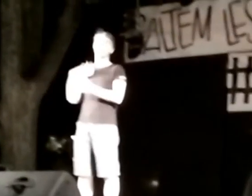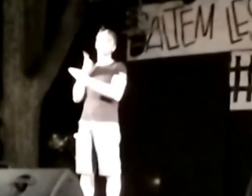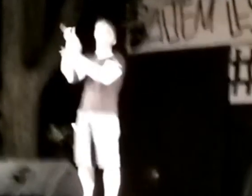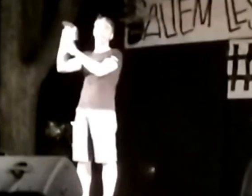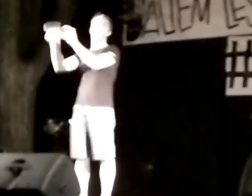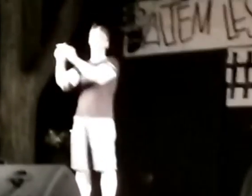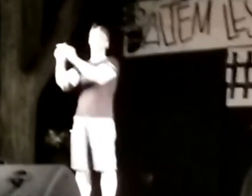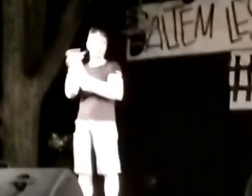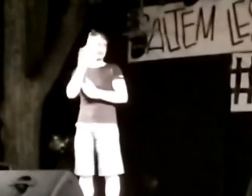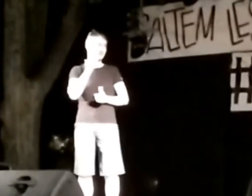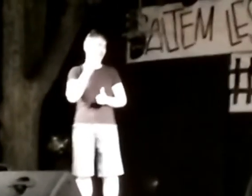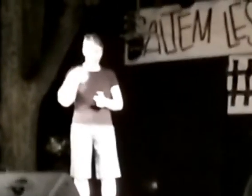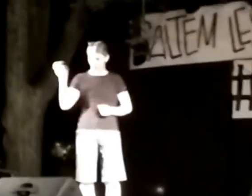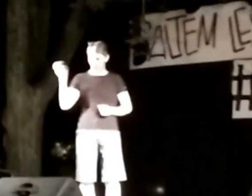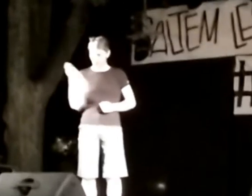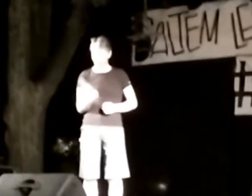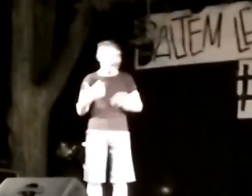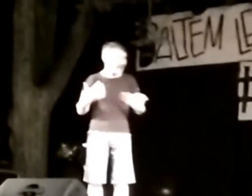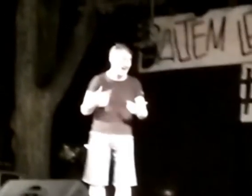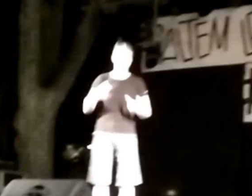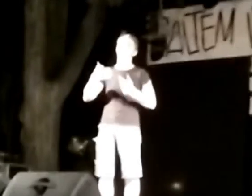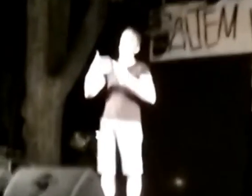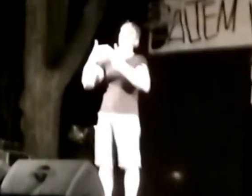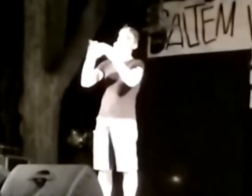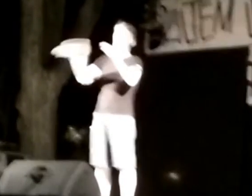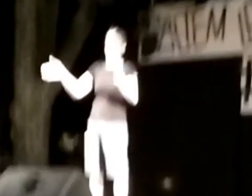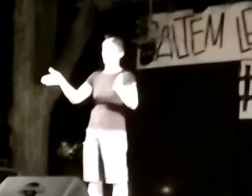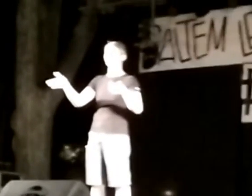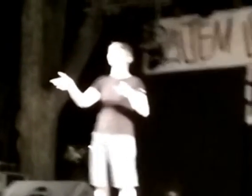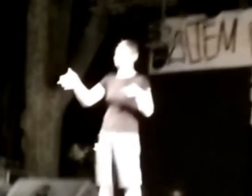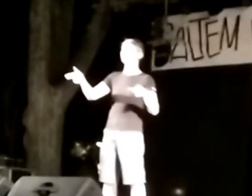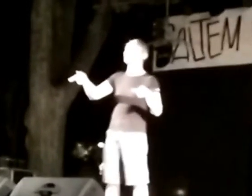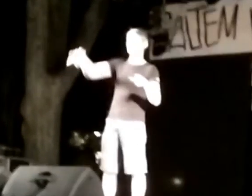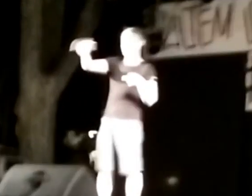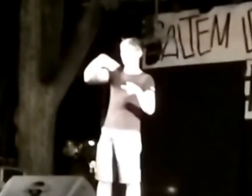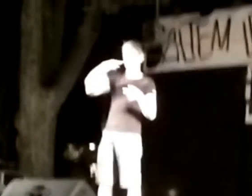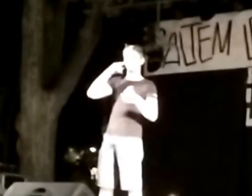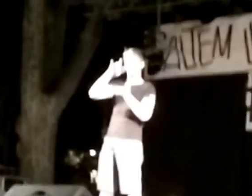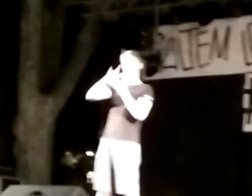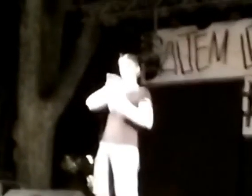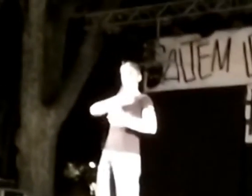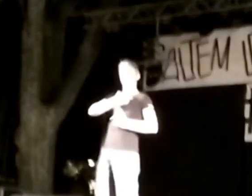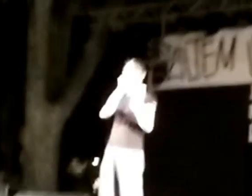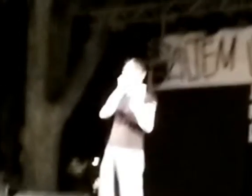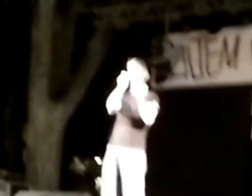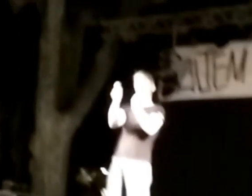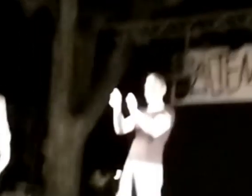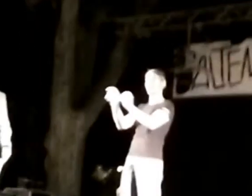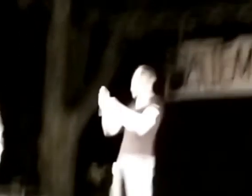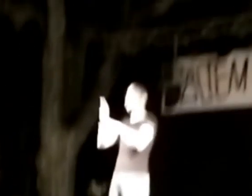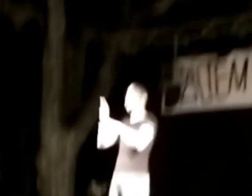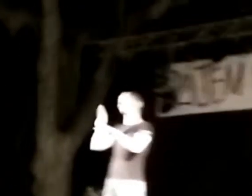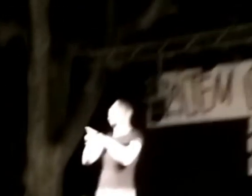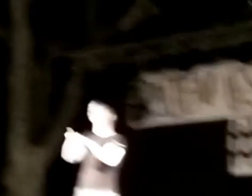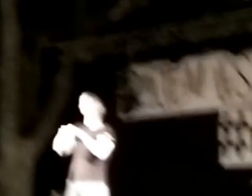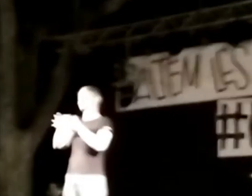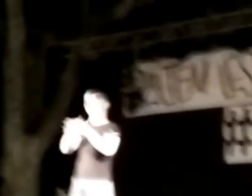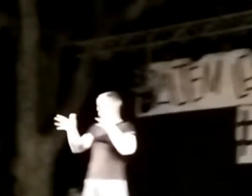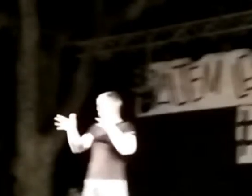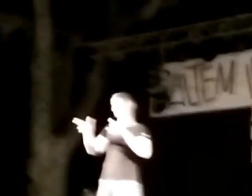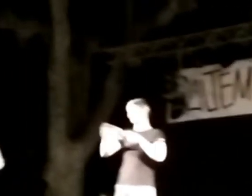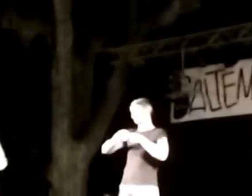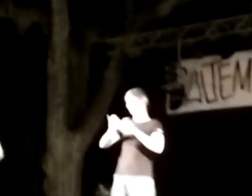reunió i jo acabo de venir d'inaugurar. Bueno, m'han tragat els premis, saps, de la Festa Major de la Festa Major